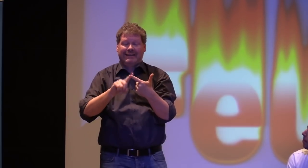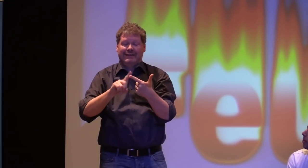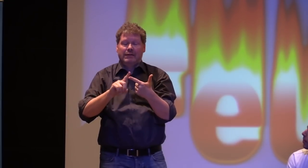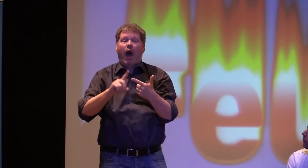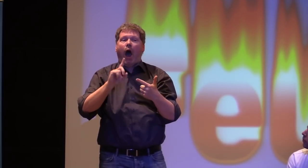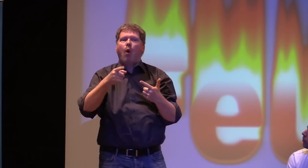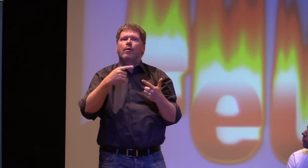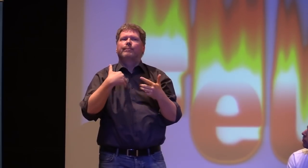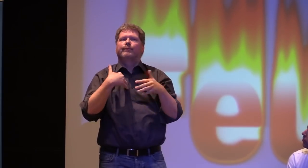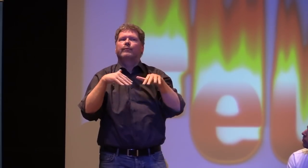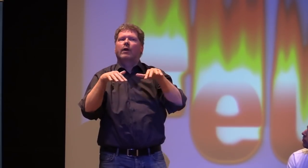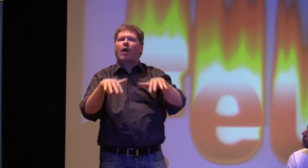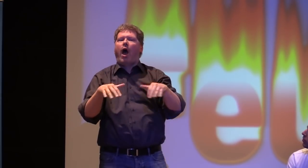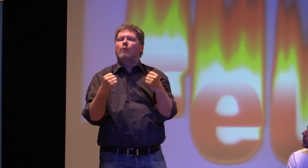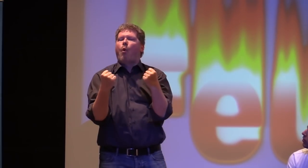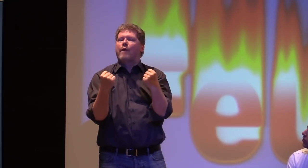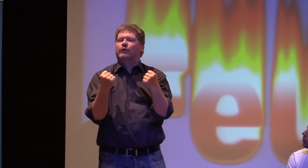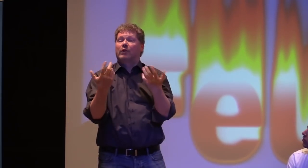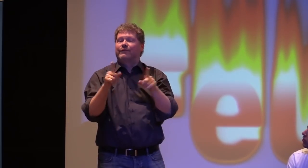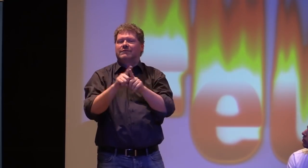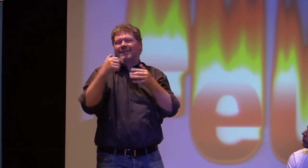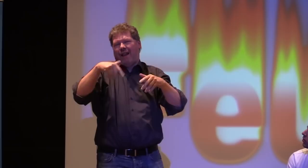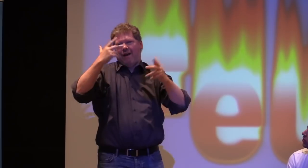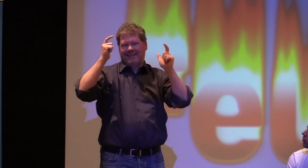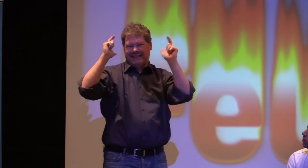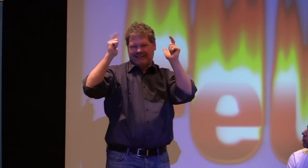Gruppierung ist da einfach viel zu klein für, um da wirklich überall hinterherzukommen.